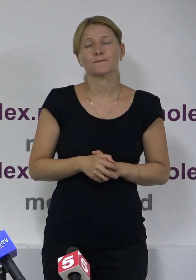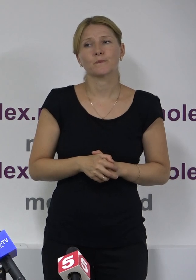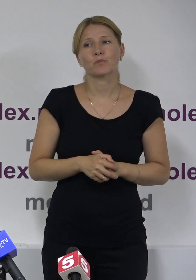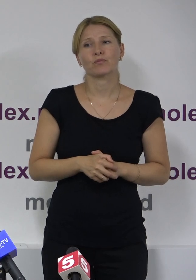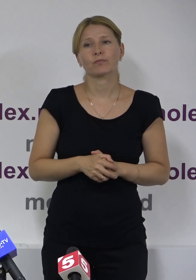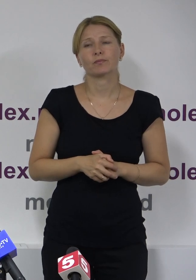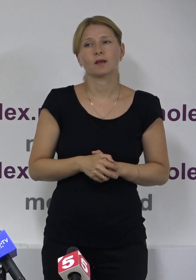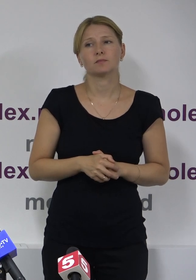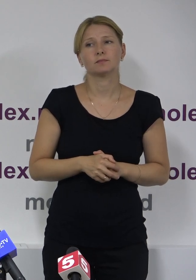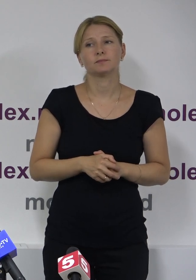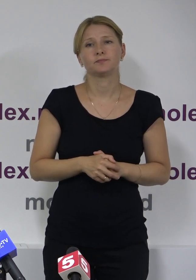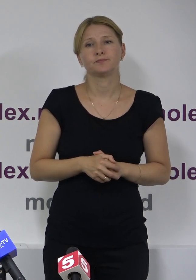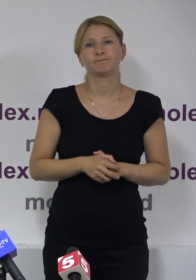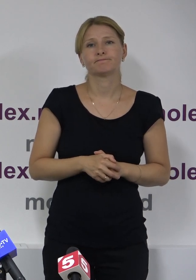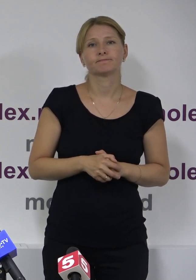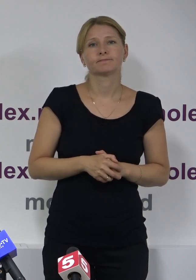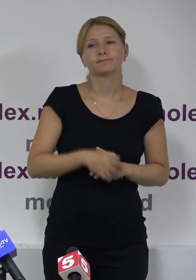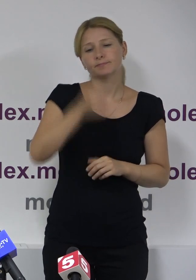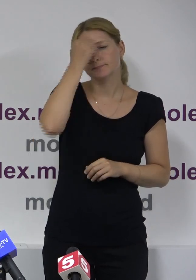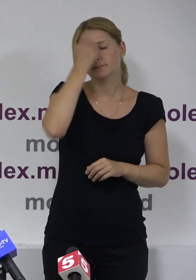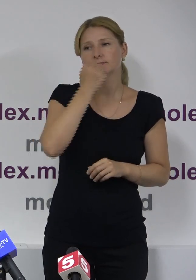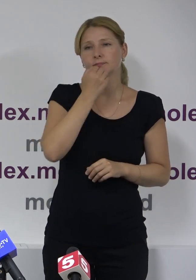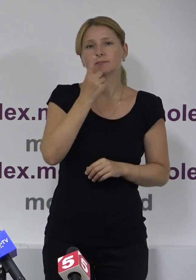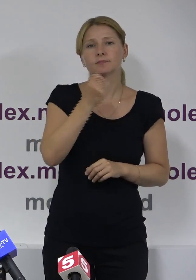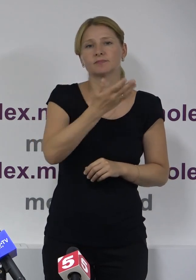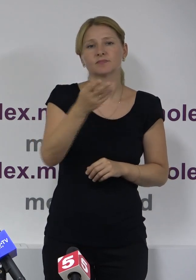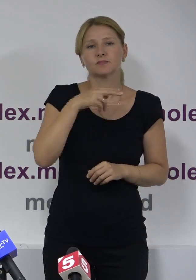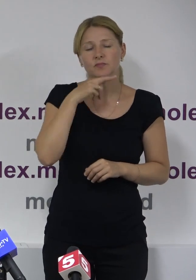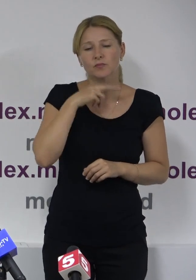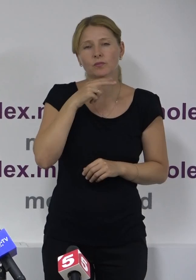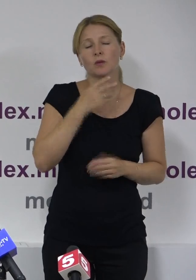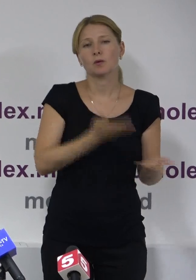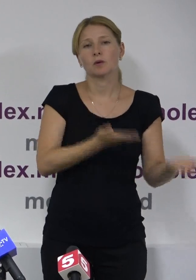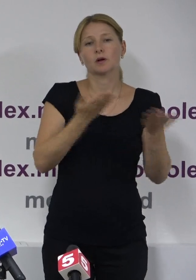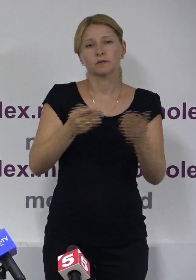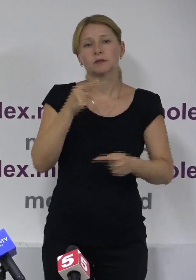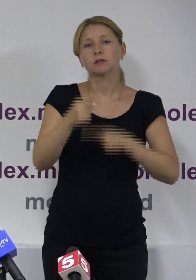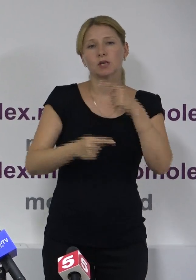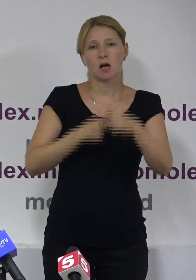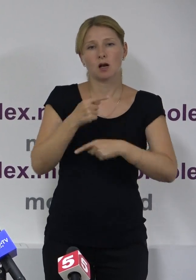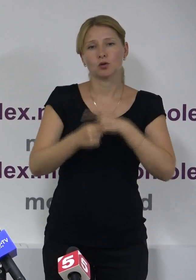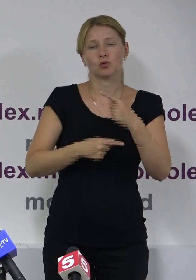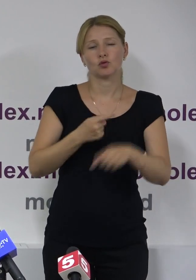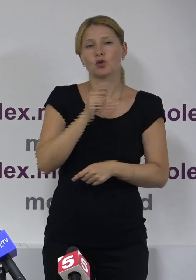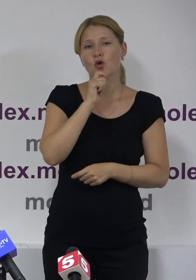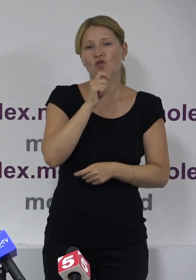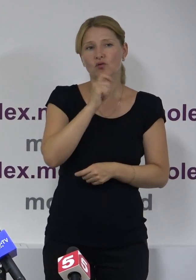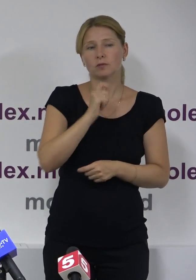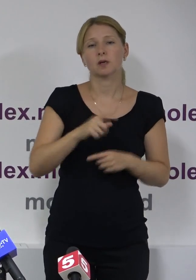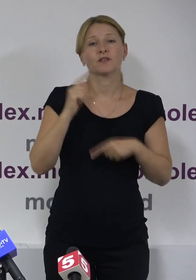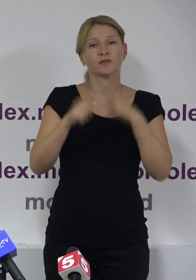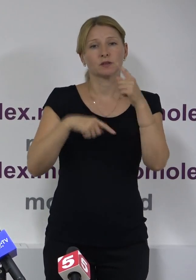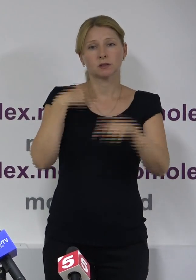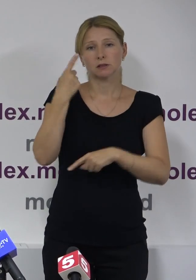Dacă nu mai sunt întrebări, vă mulțumim pentru participare și vă invităm și la următoarele conferințe de presă. Aș vrea să anunț că